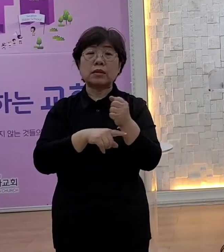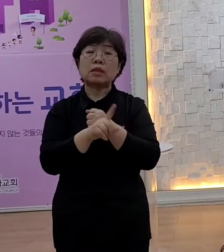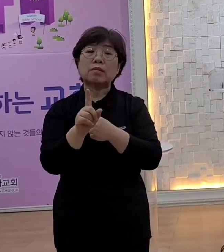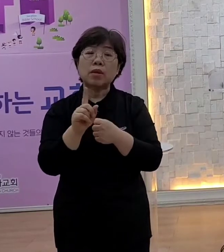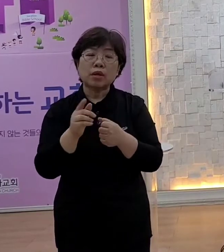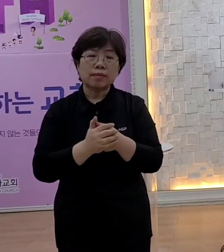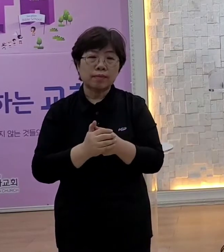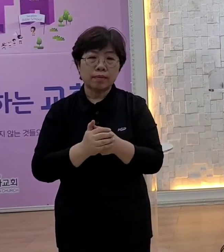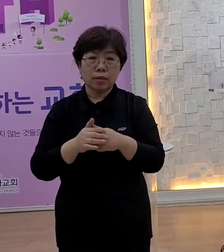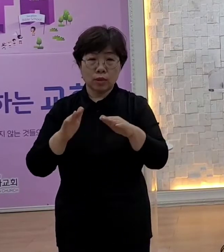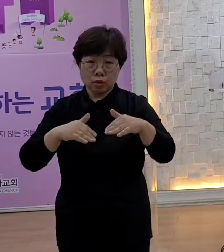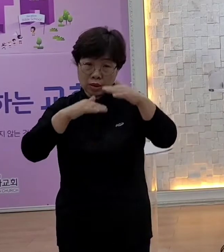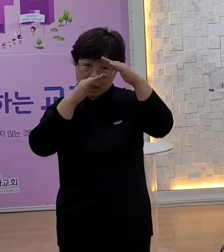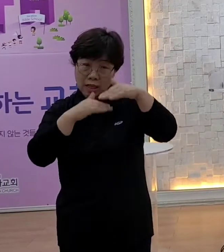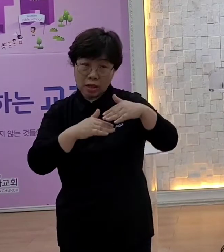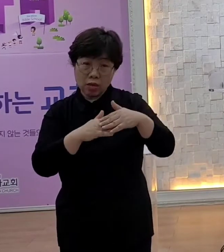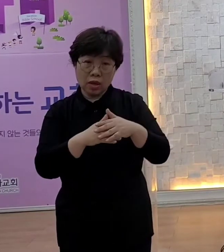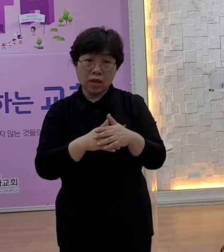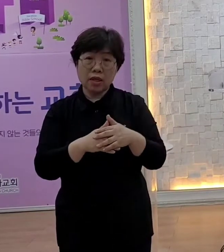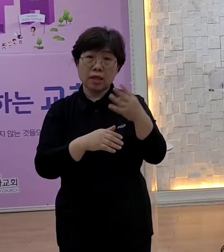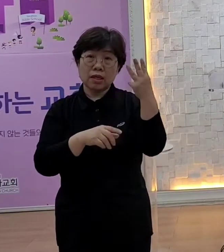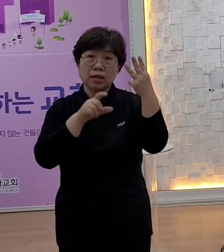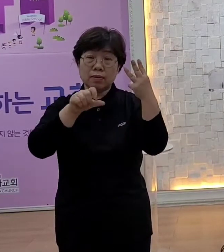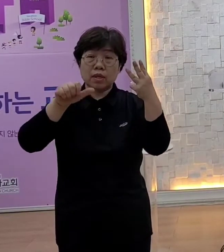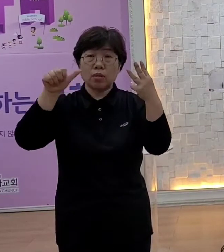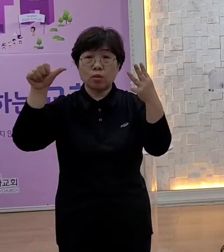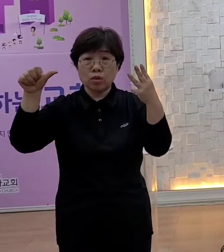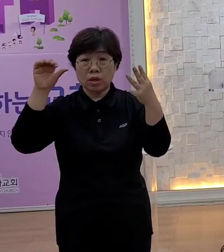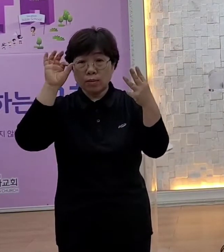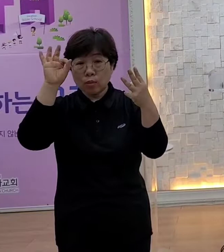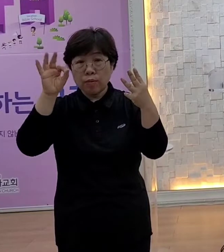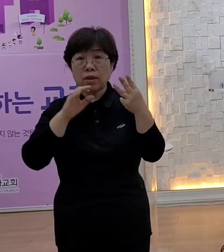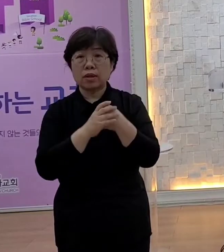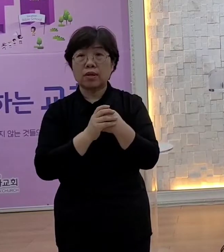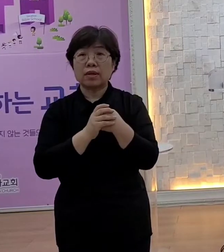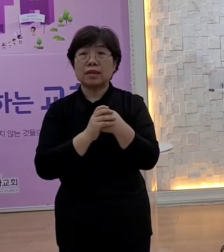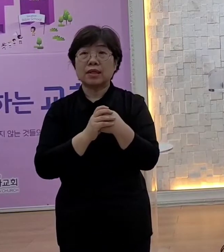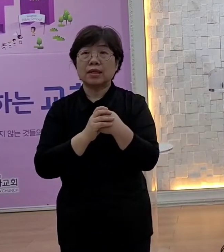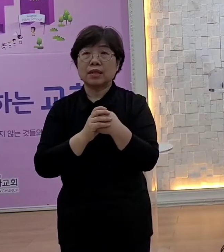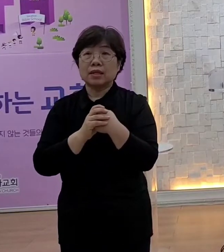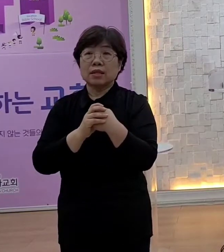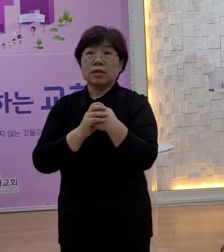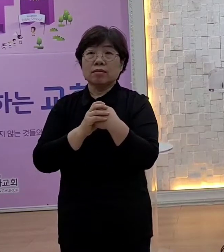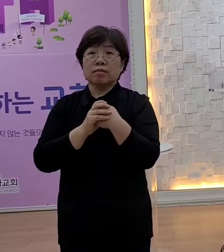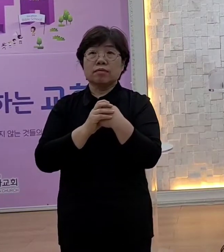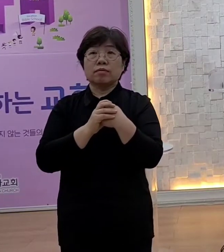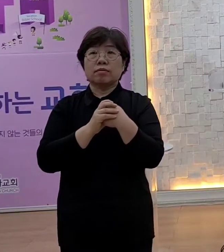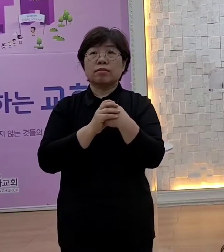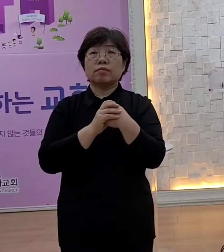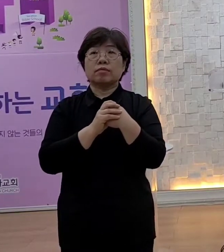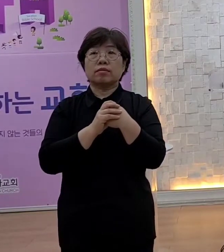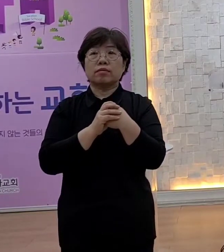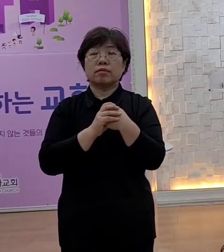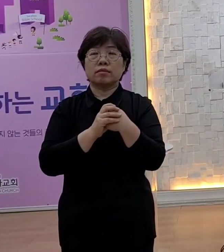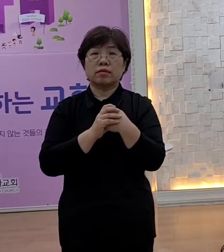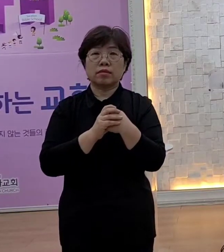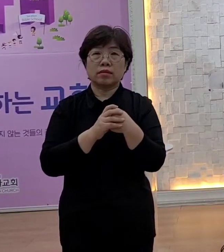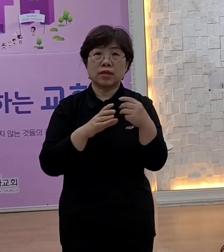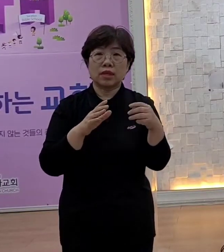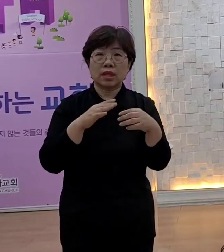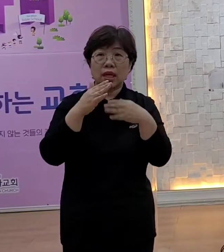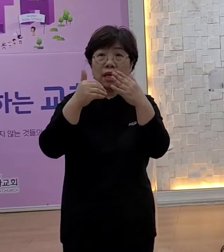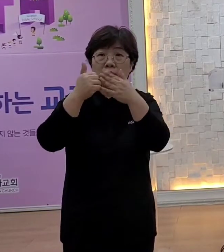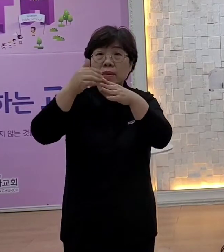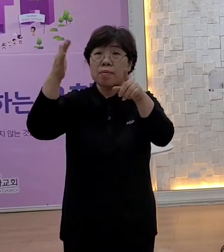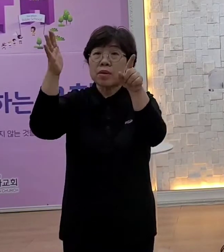말이냐면 오늘 본문의 그 5절에 보면은 지금 자 노란색으로 니느웨 사람들이